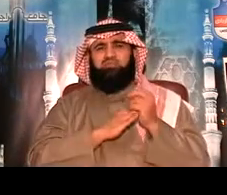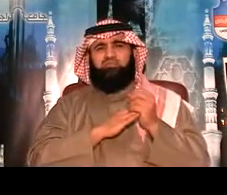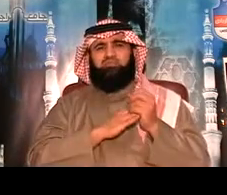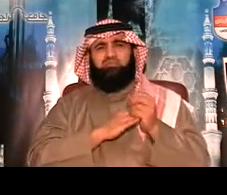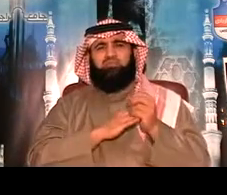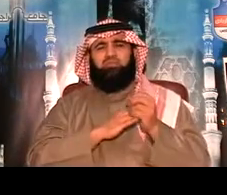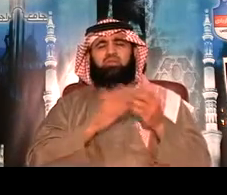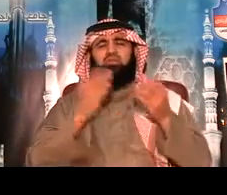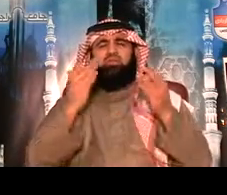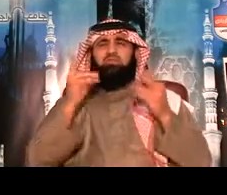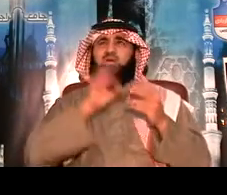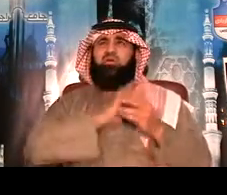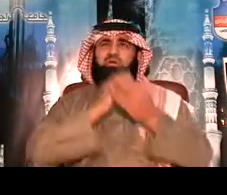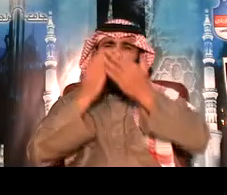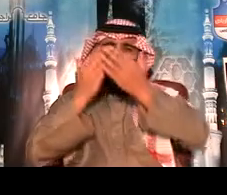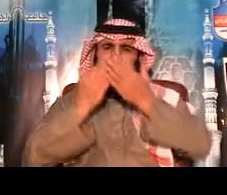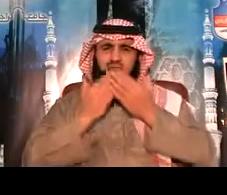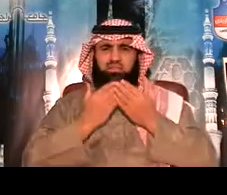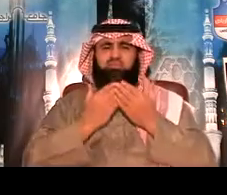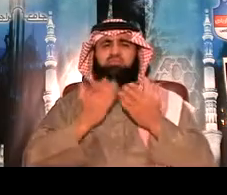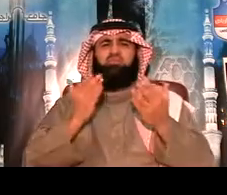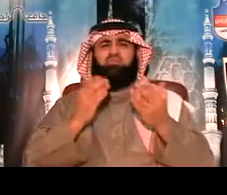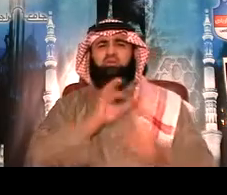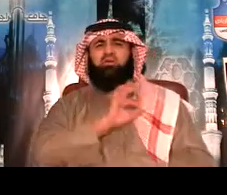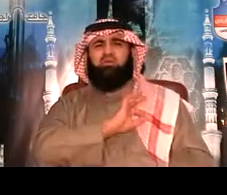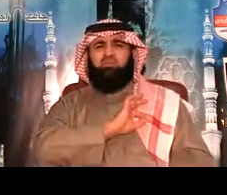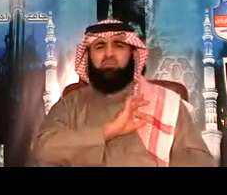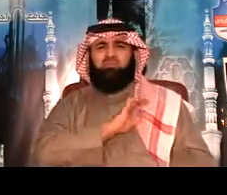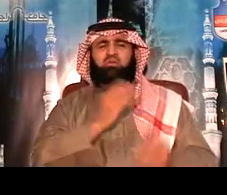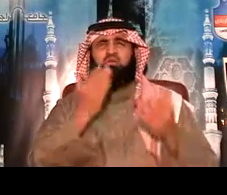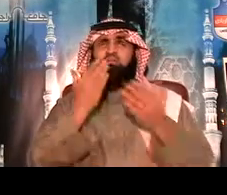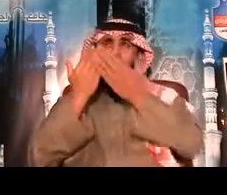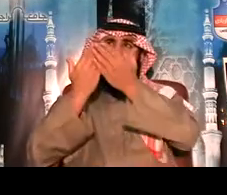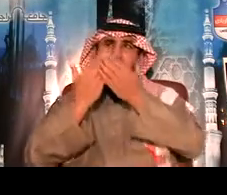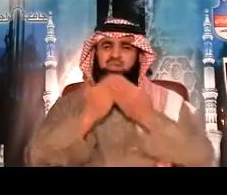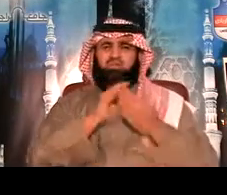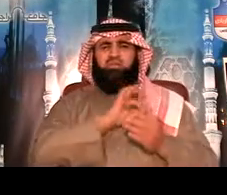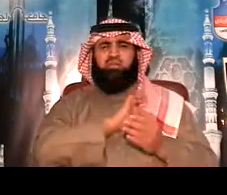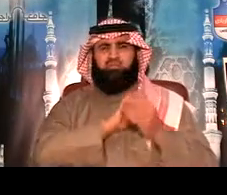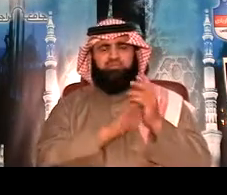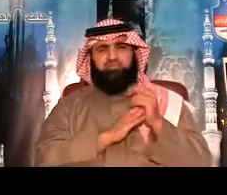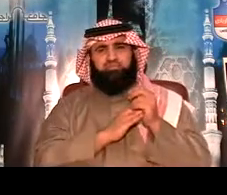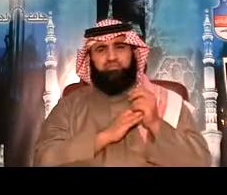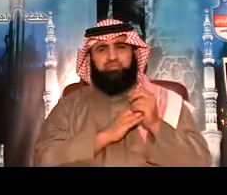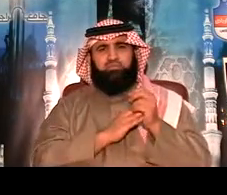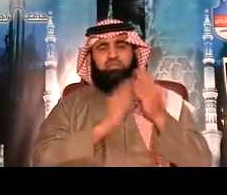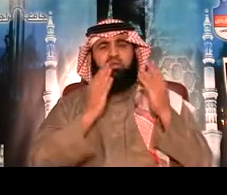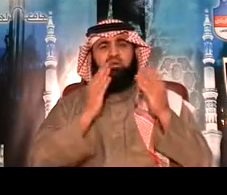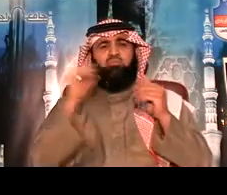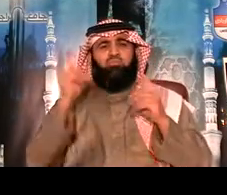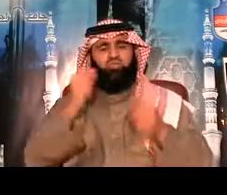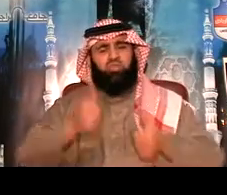الجلال والإكرام، اللهم ارحمنا يا ذا الجلال والإكرام. اللهم أعز الإسلام وانصر